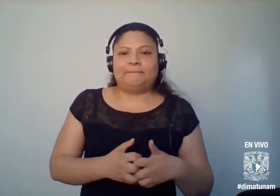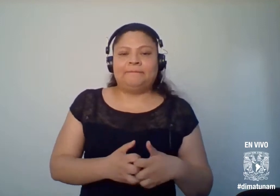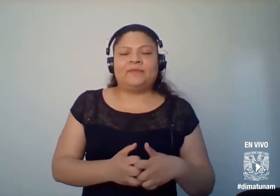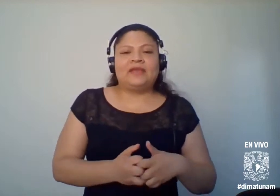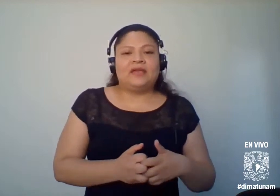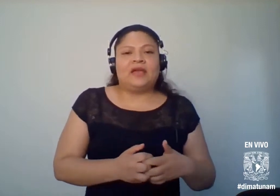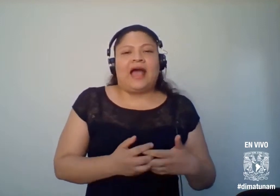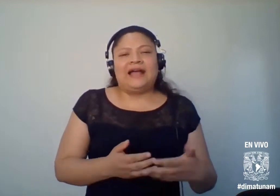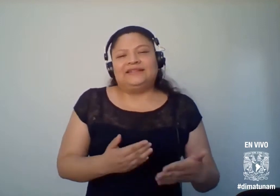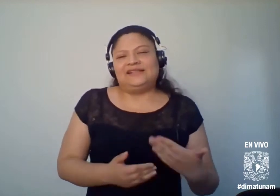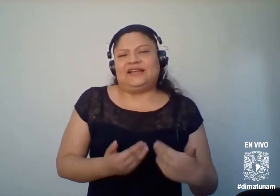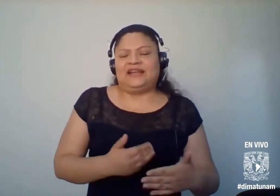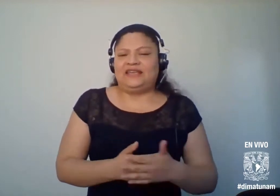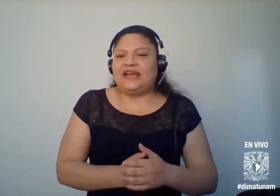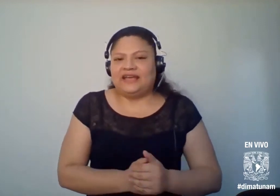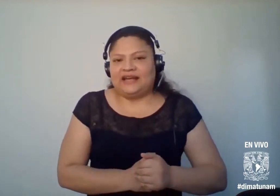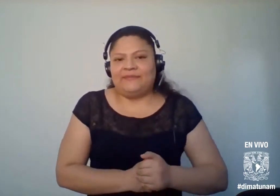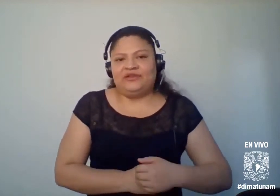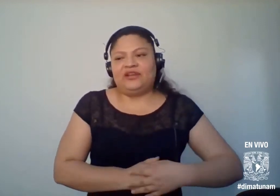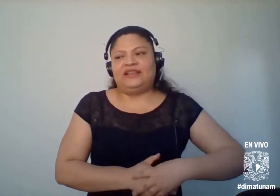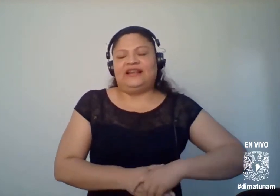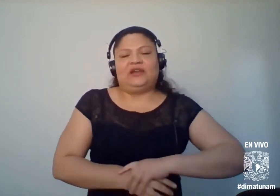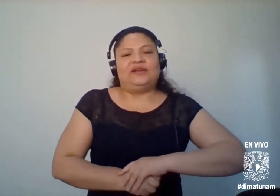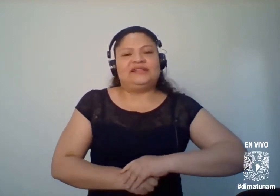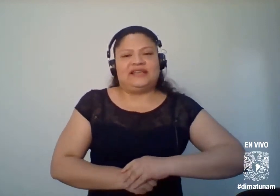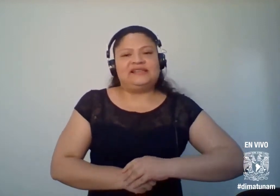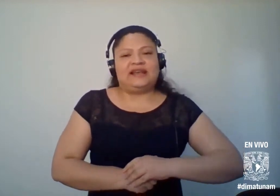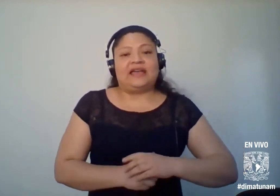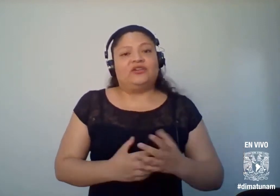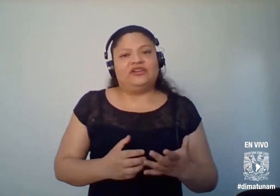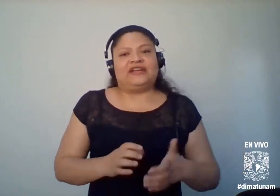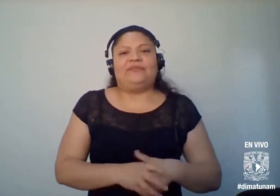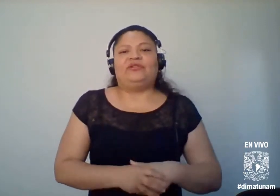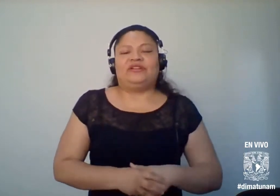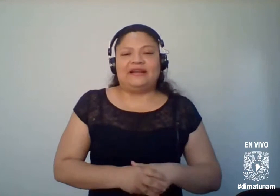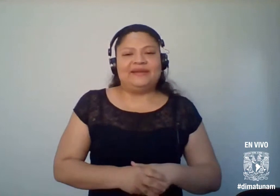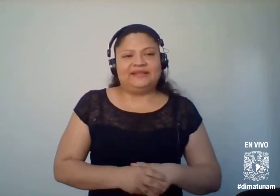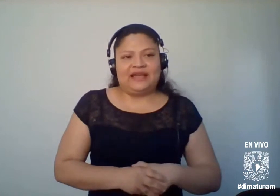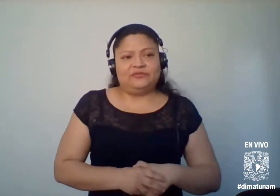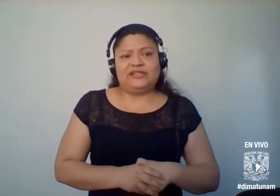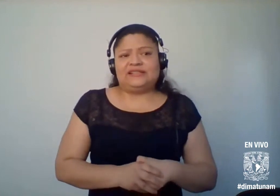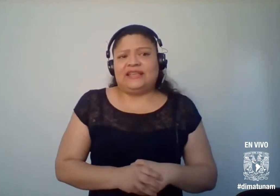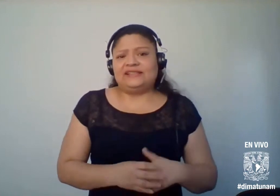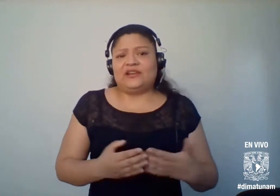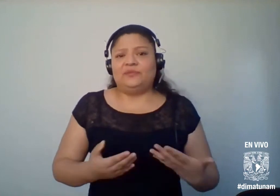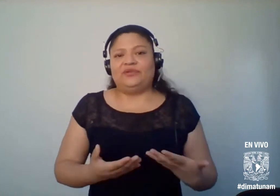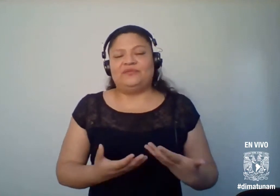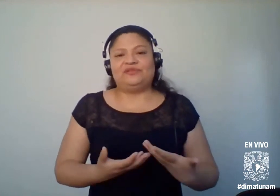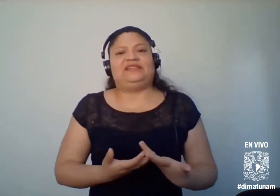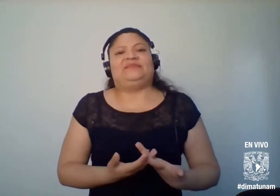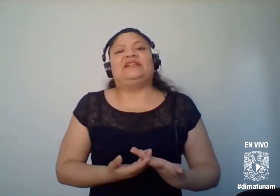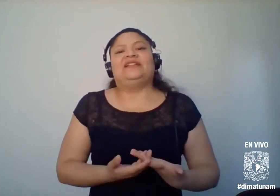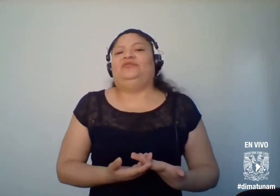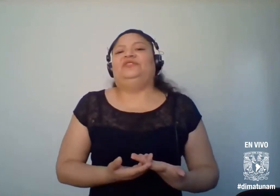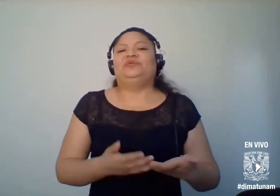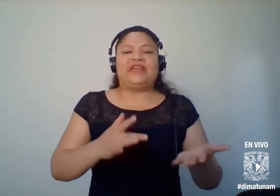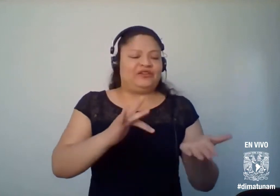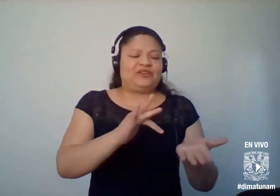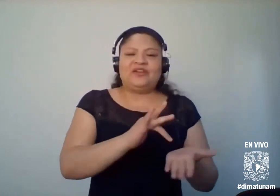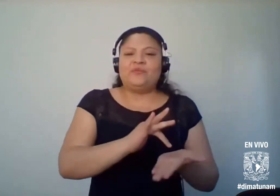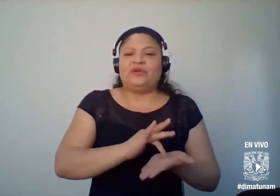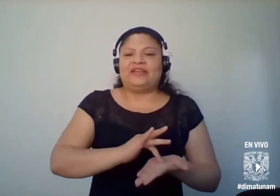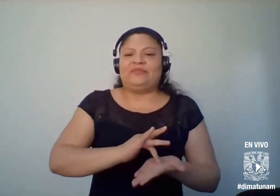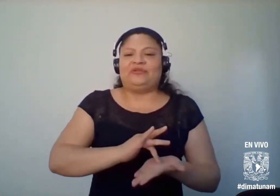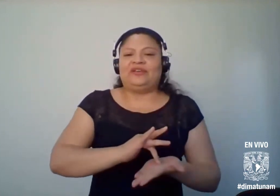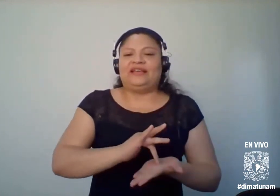realidad. Antes se creía que la mayoría de la lengua de señas era icónica, pero realmente hay muchas señas que no podemos determinar de dónde